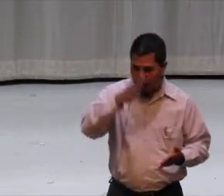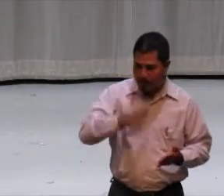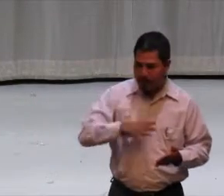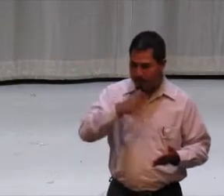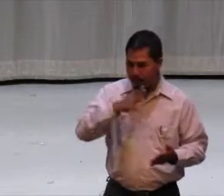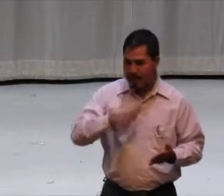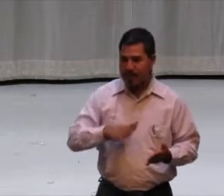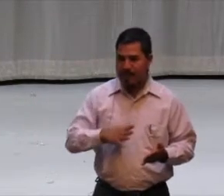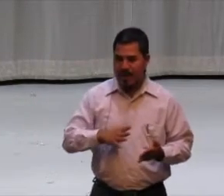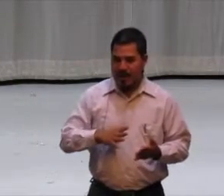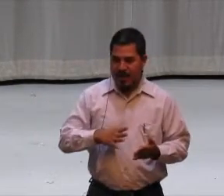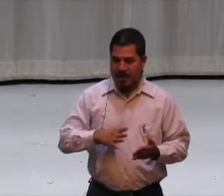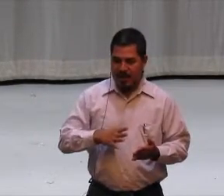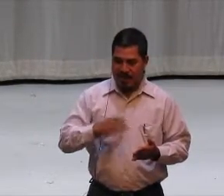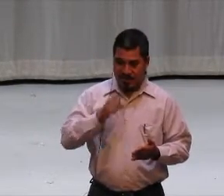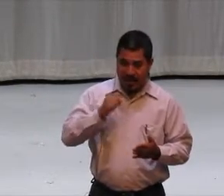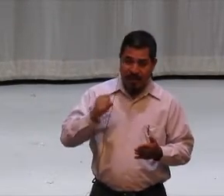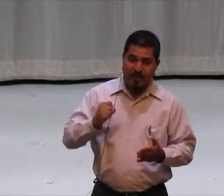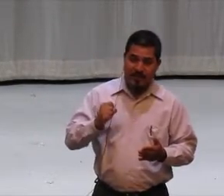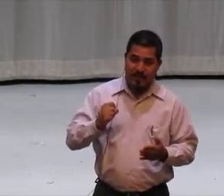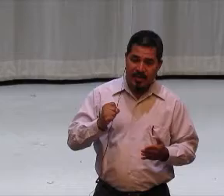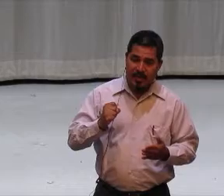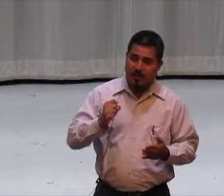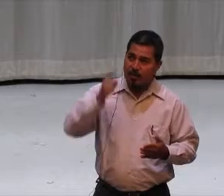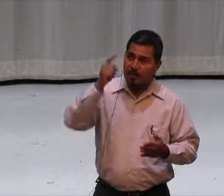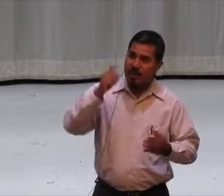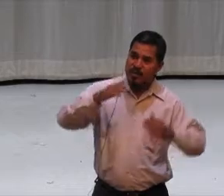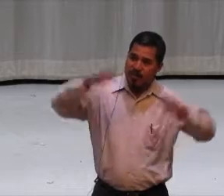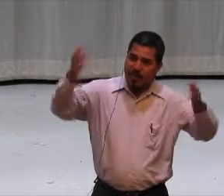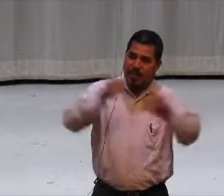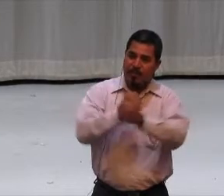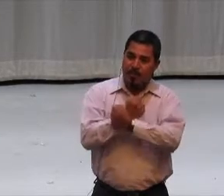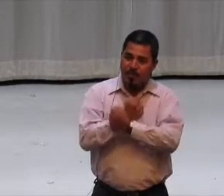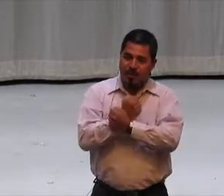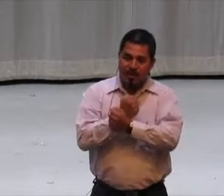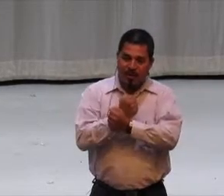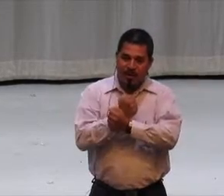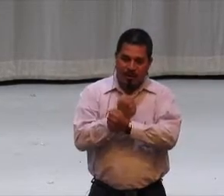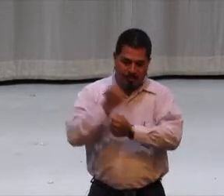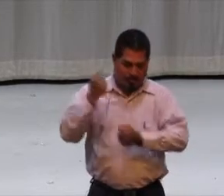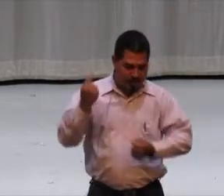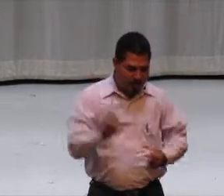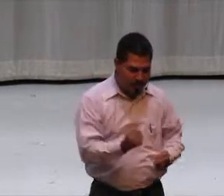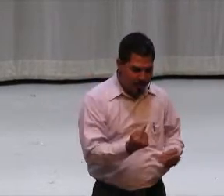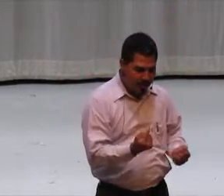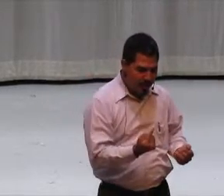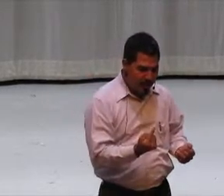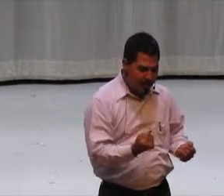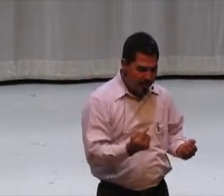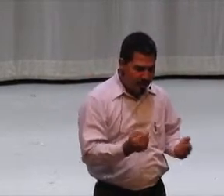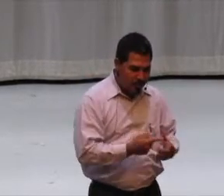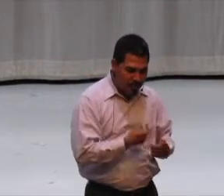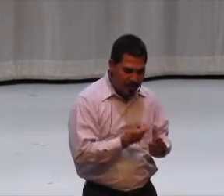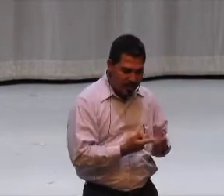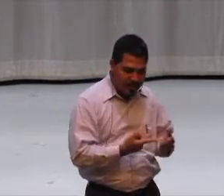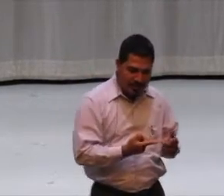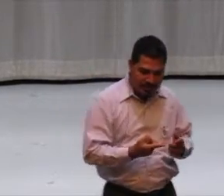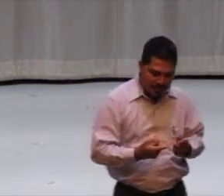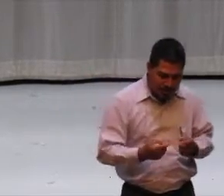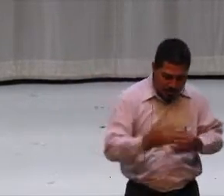hombres y mujeres rebeldes, pero que Él en su grande amor viene y entonces nos